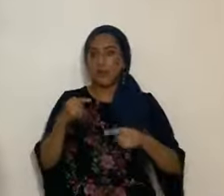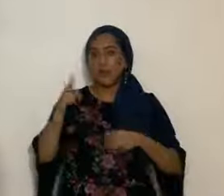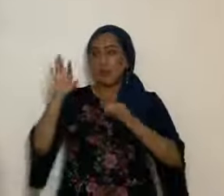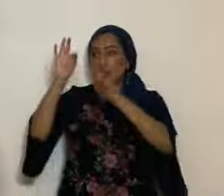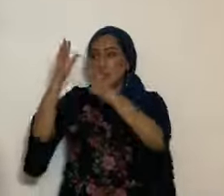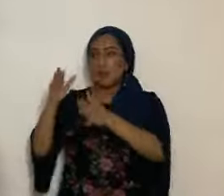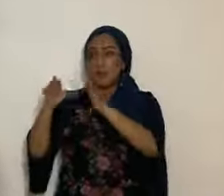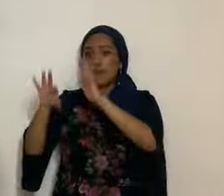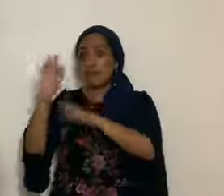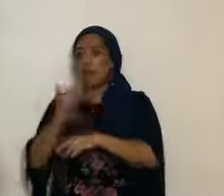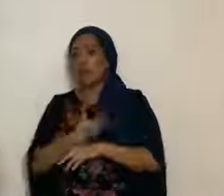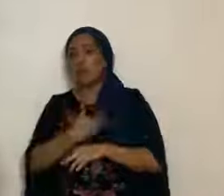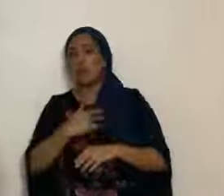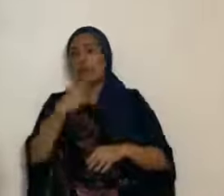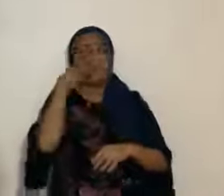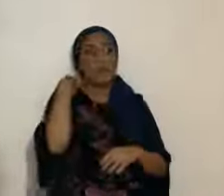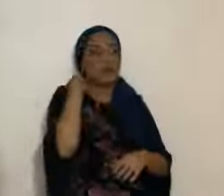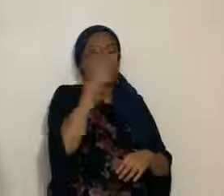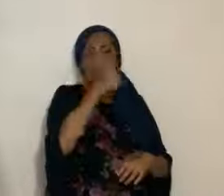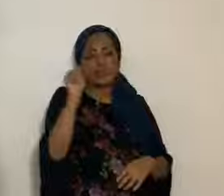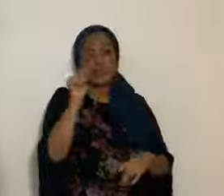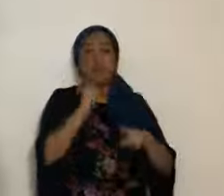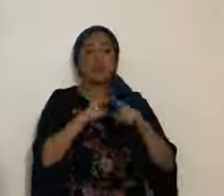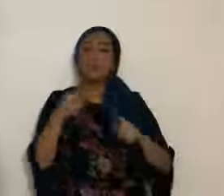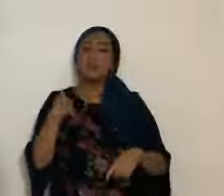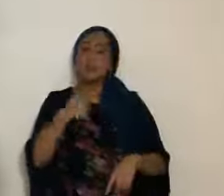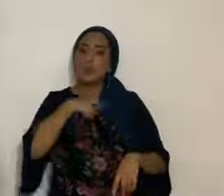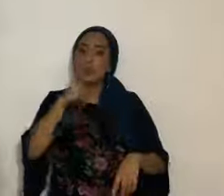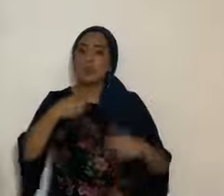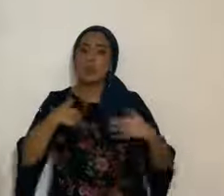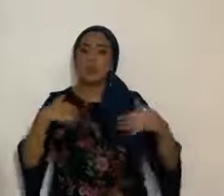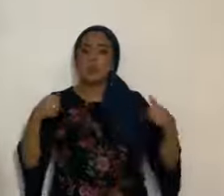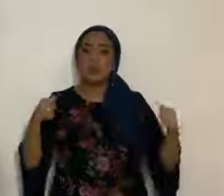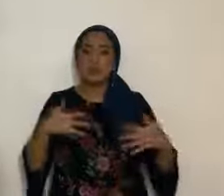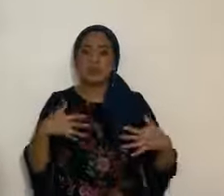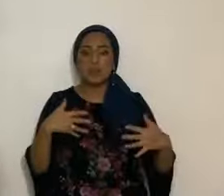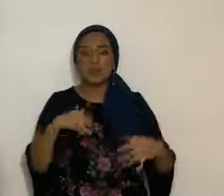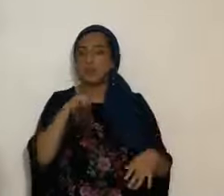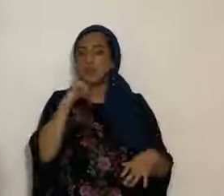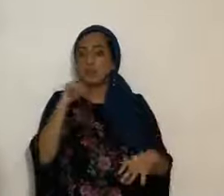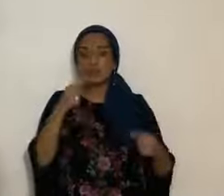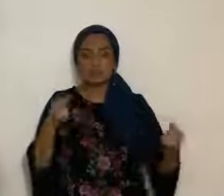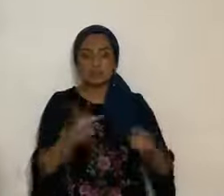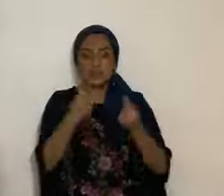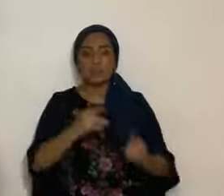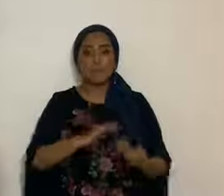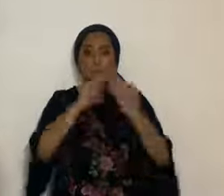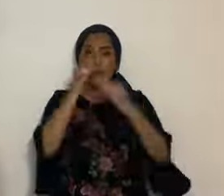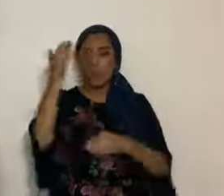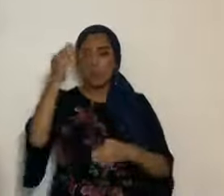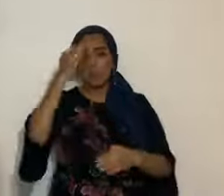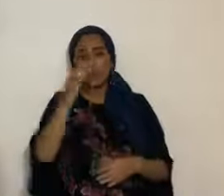por cualquier otra persona, sino debemos tener temor de no pecar en contra de Elohim, porque esto nos va a dar